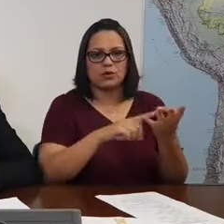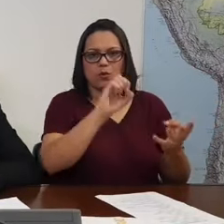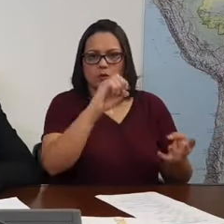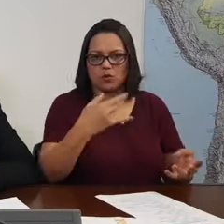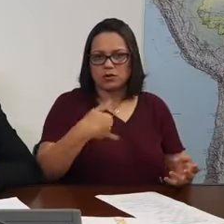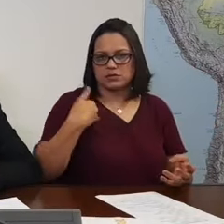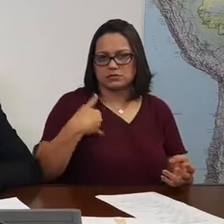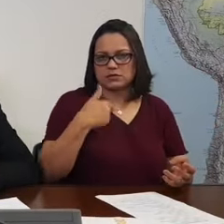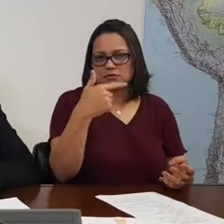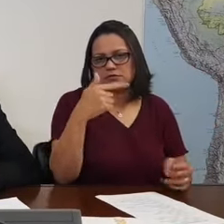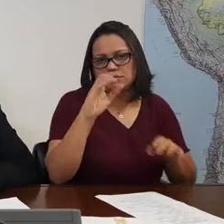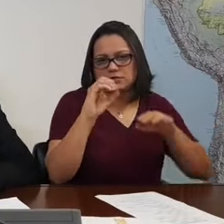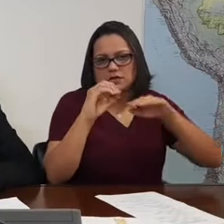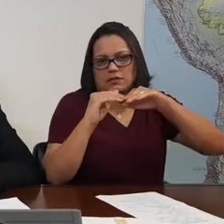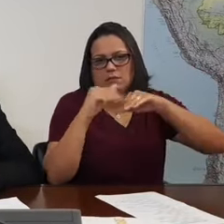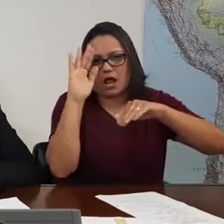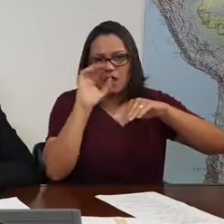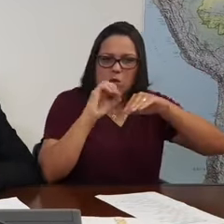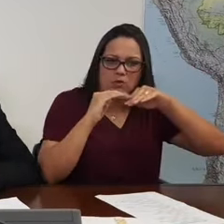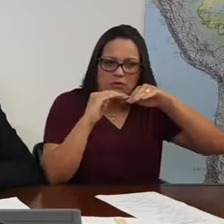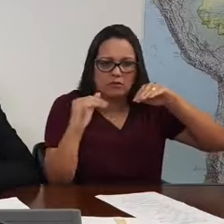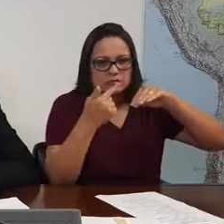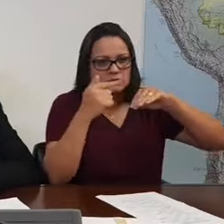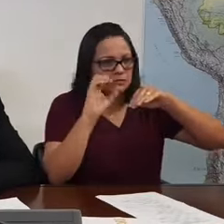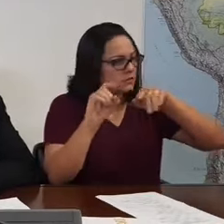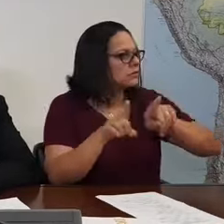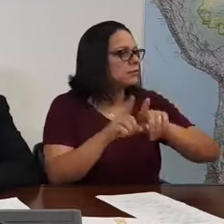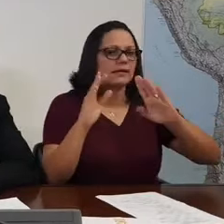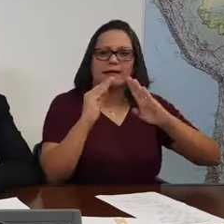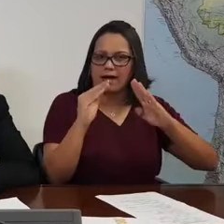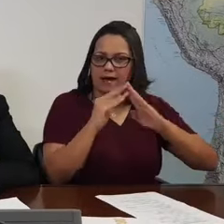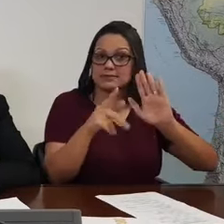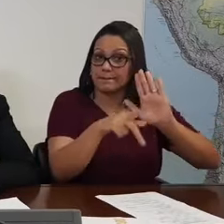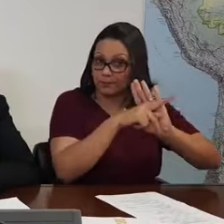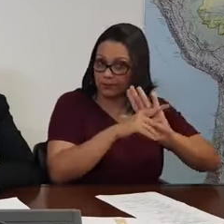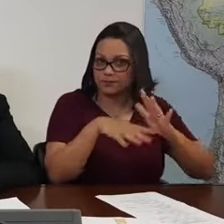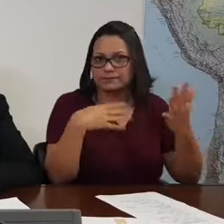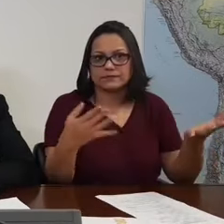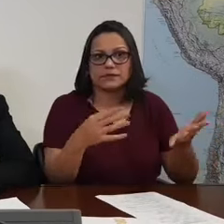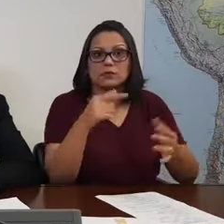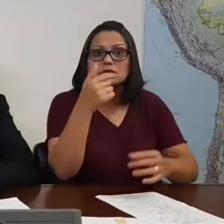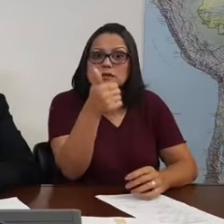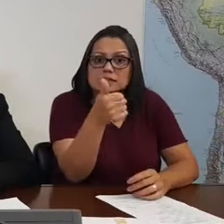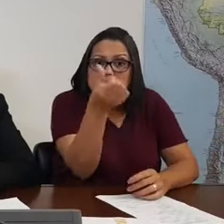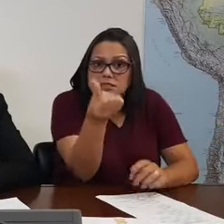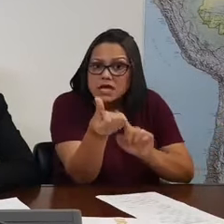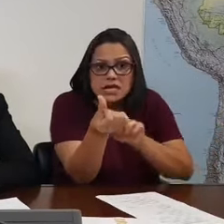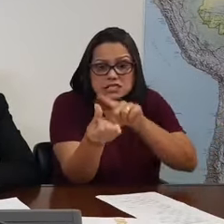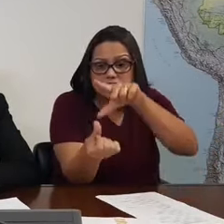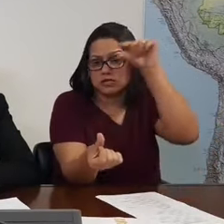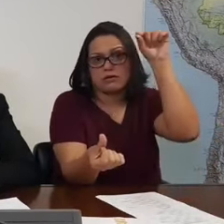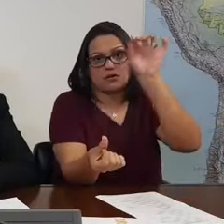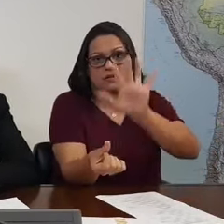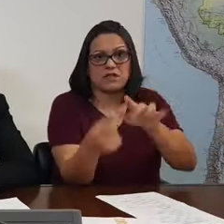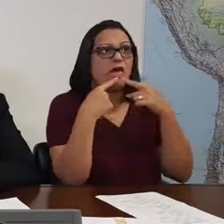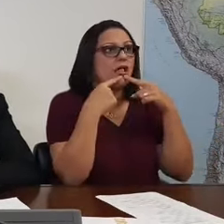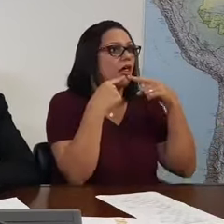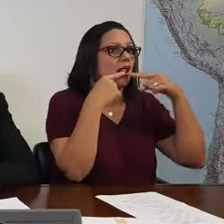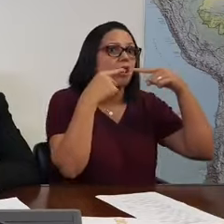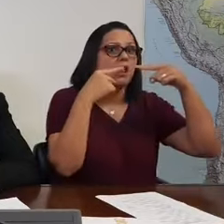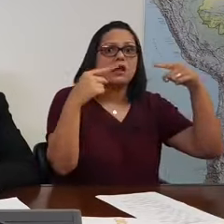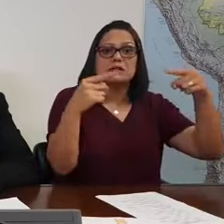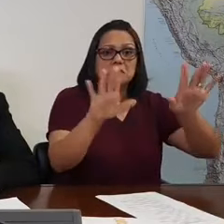anos, aquisição de casa própria, e nós botamos uma 16ª aqui, que é opcional. Não precisa reclamar. Quem está reclamando